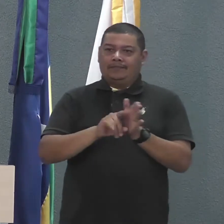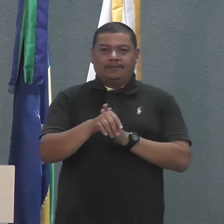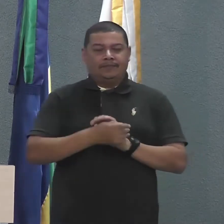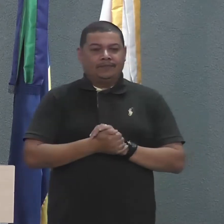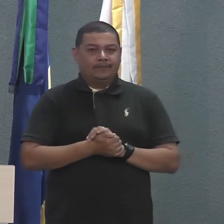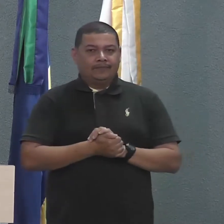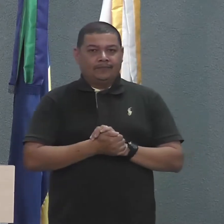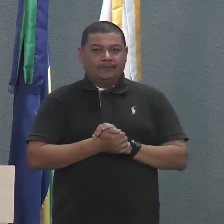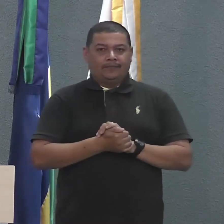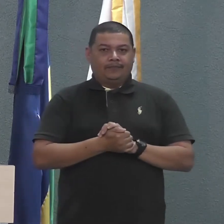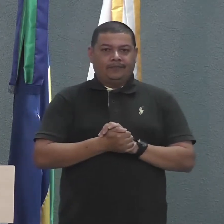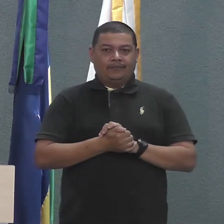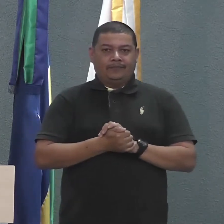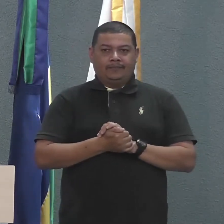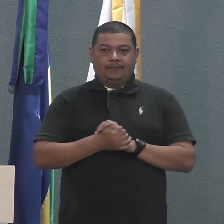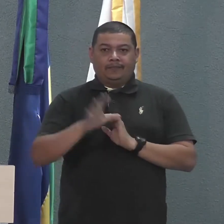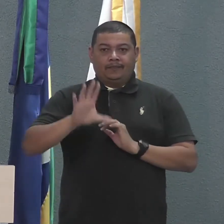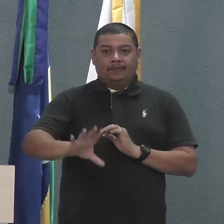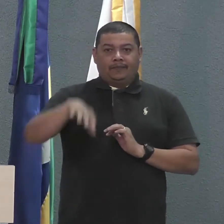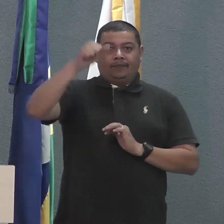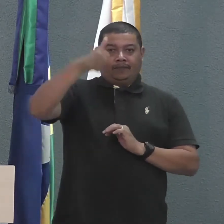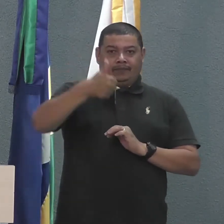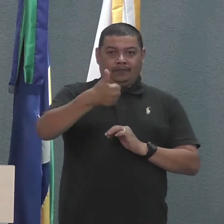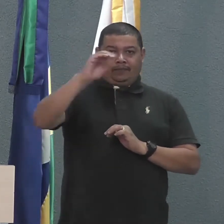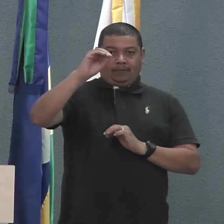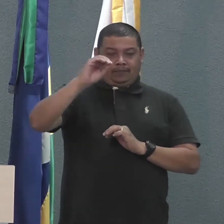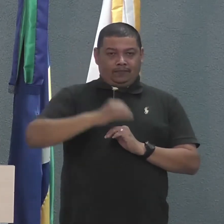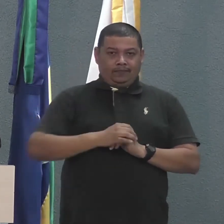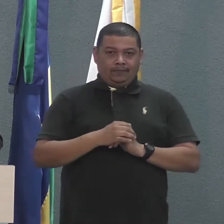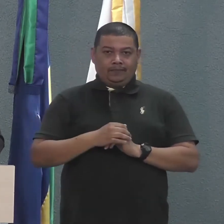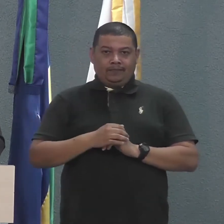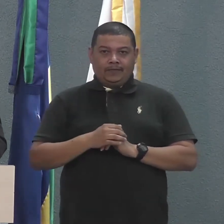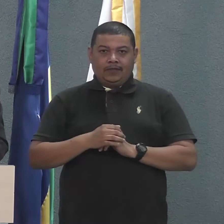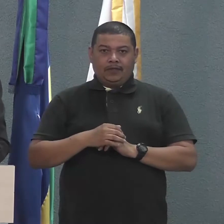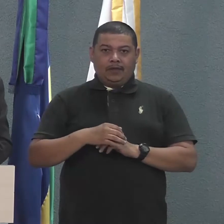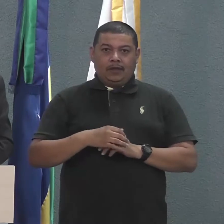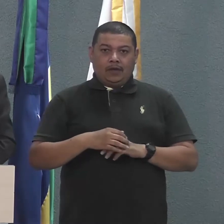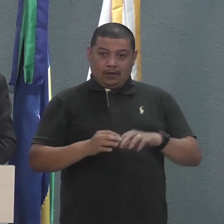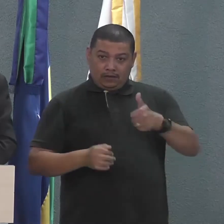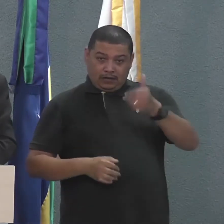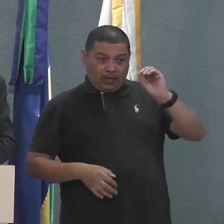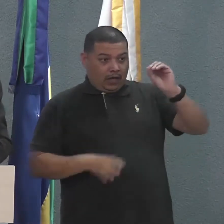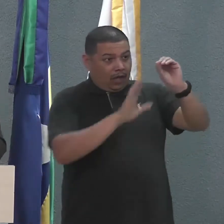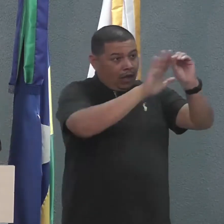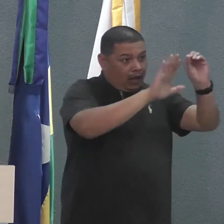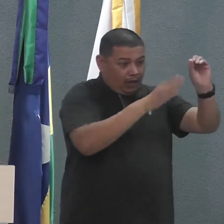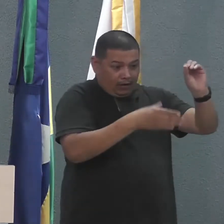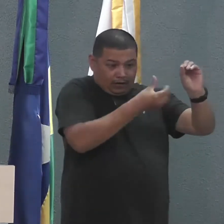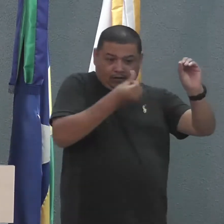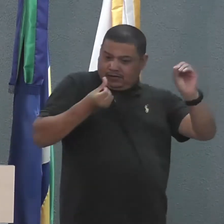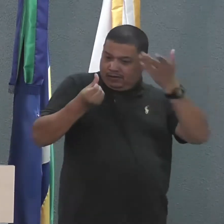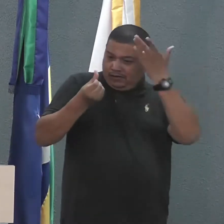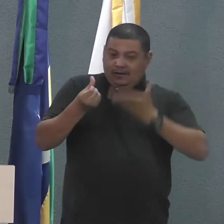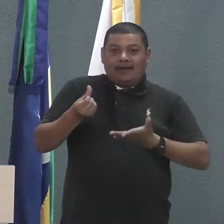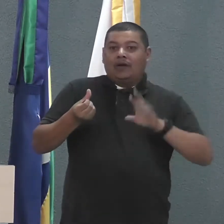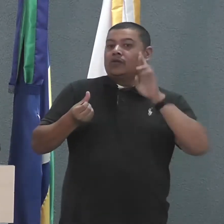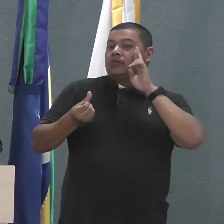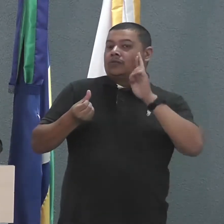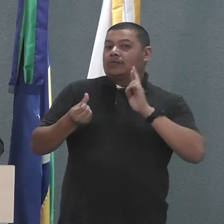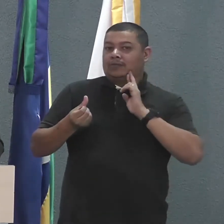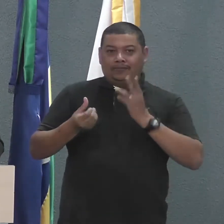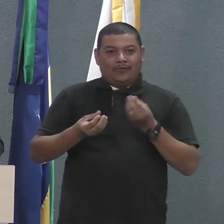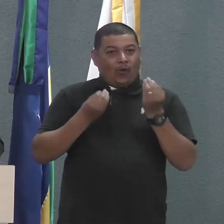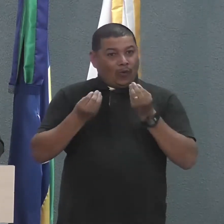Entre os 10 finalistas, 6 de Rondônia. Então, vocês imaginam competir com